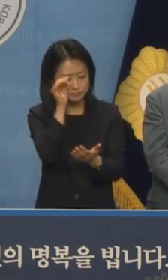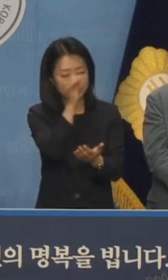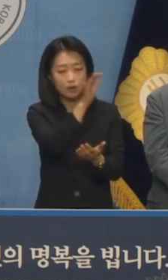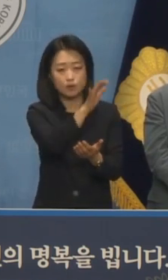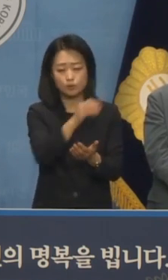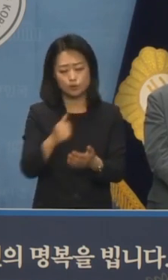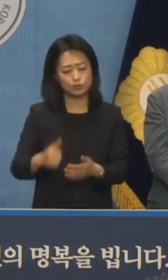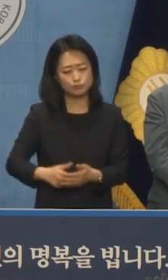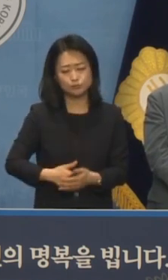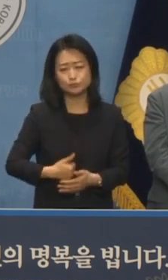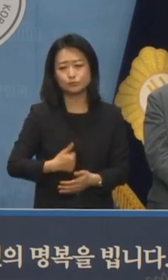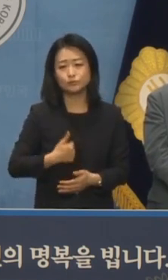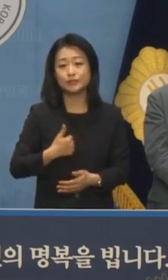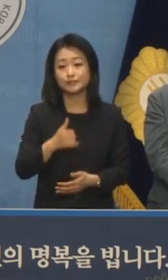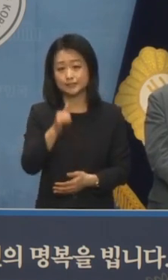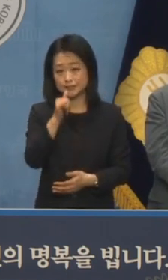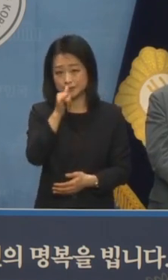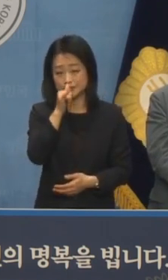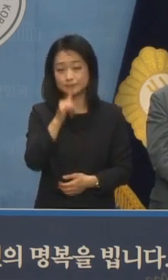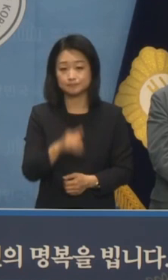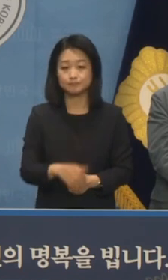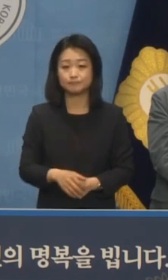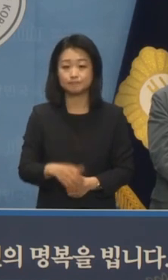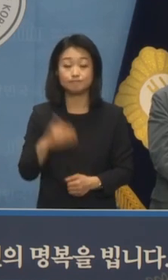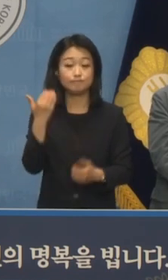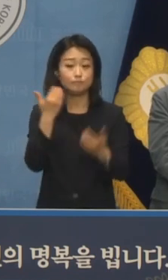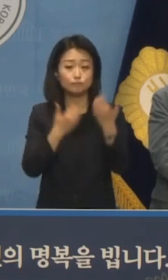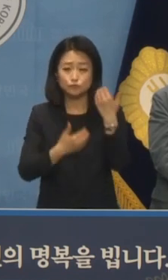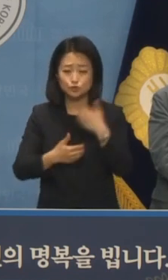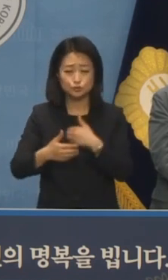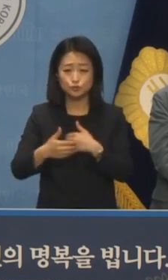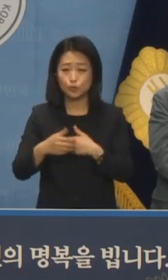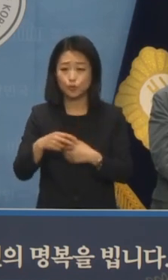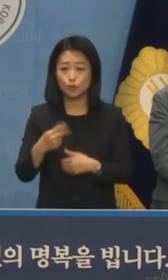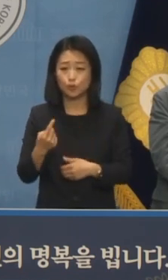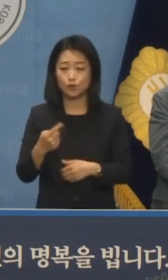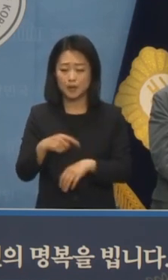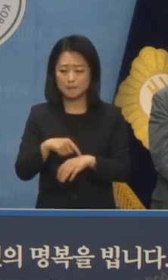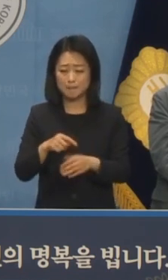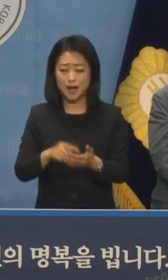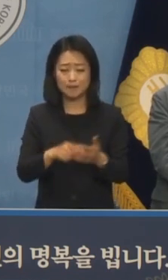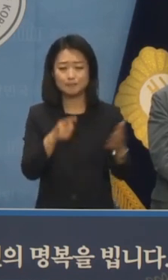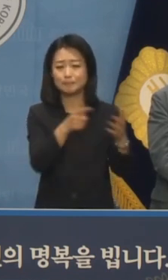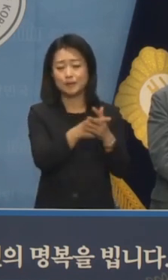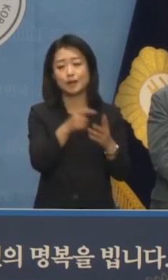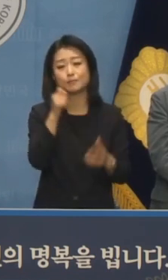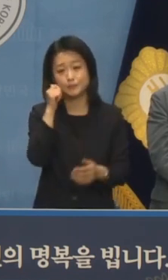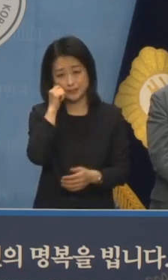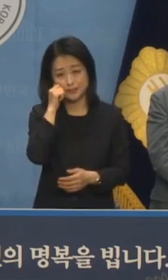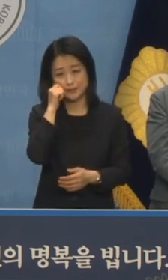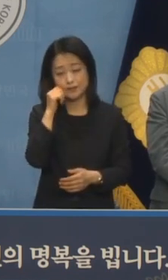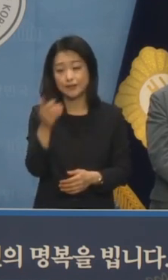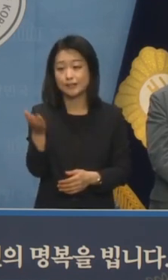분노하고 있습니다. 그 누구도 마음을 다 알지 못하겠지만